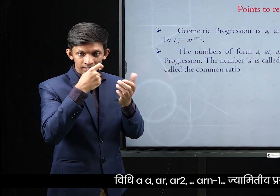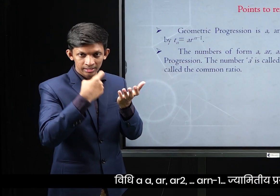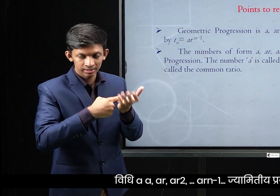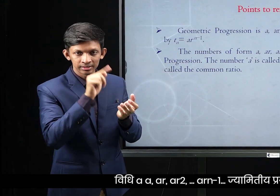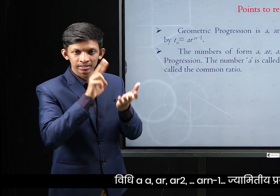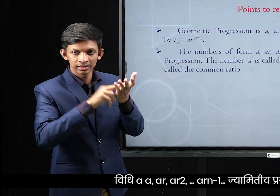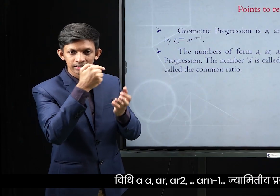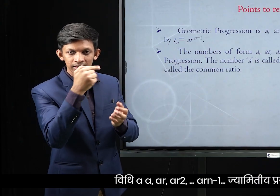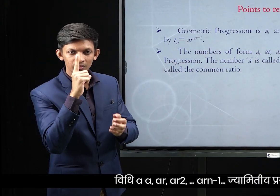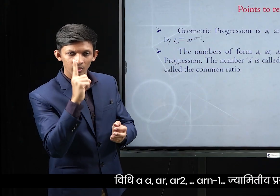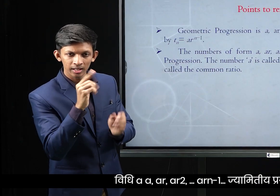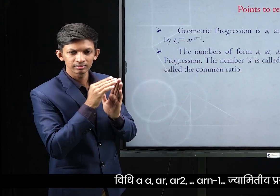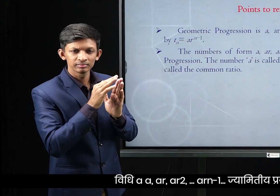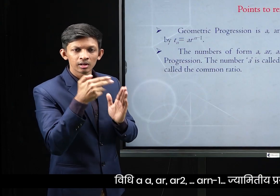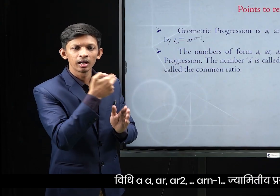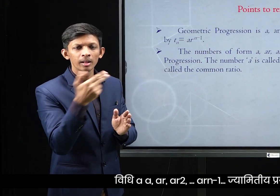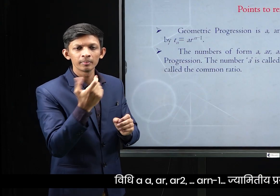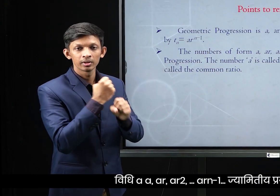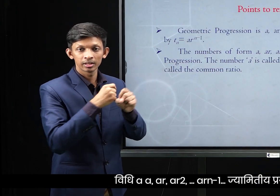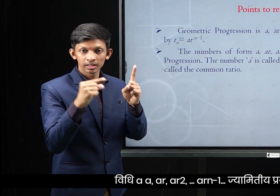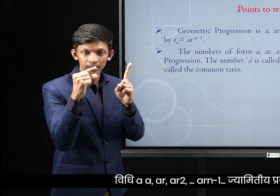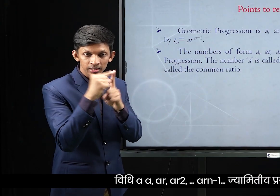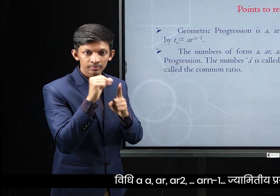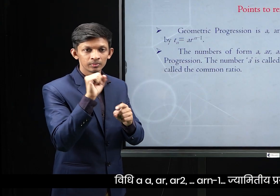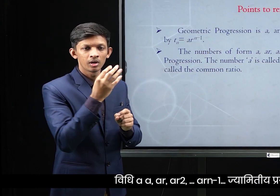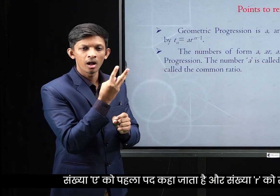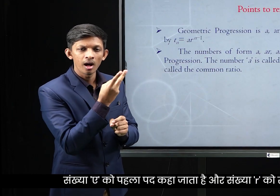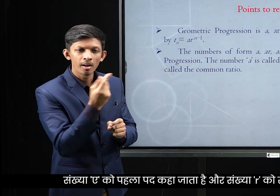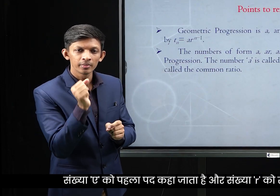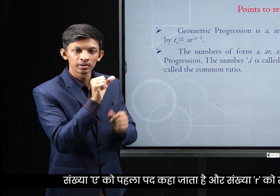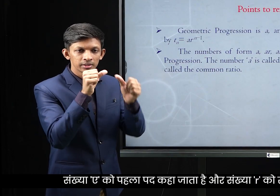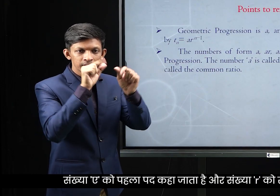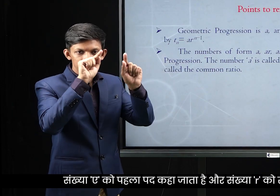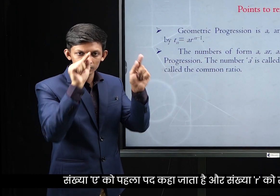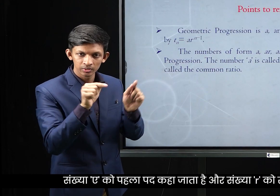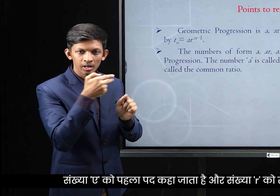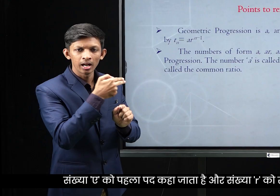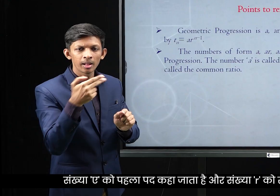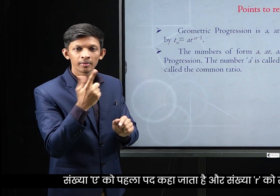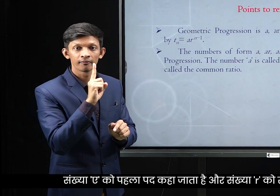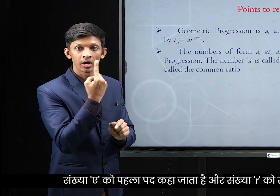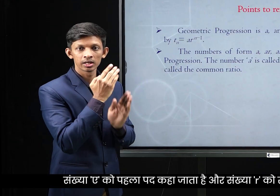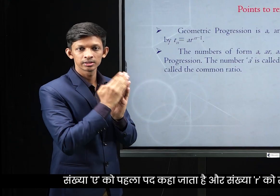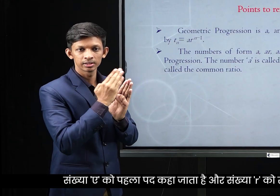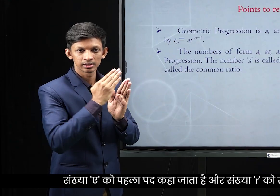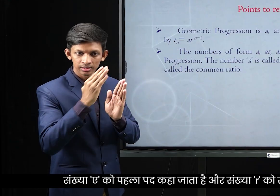टू ARn-1 ज्यामितीय प्रगति कहा जाता है। संख्या a को पहला पद कहा जाता है